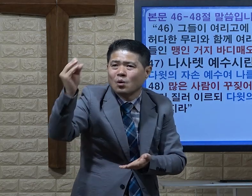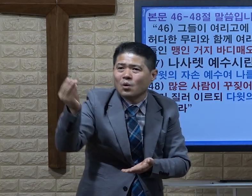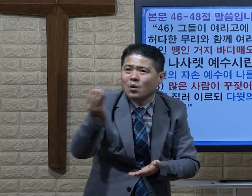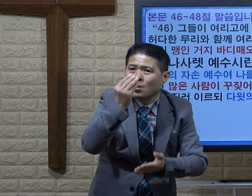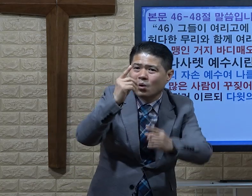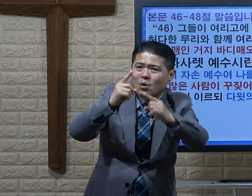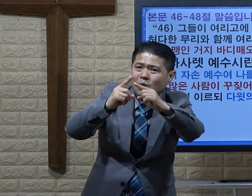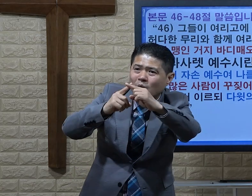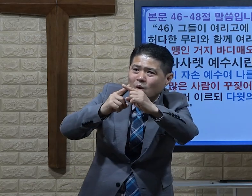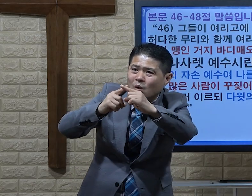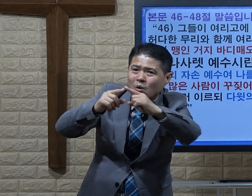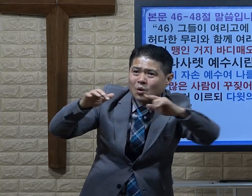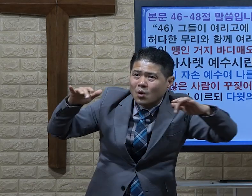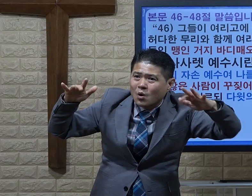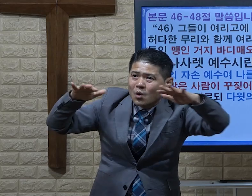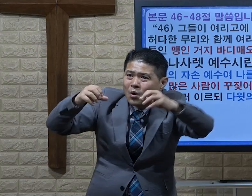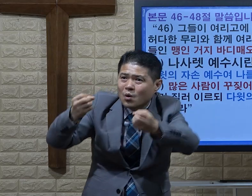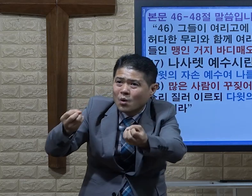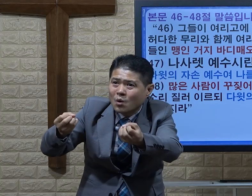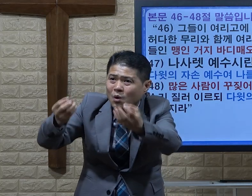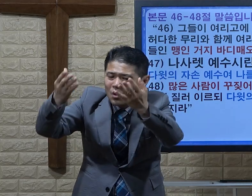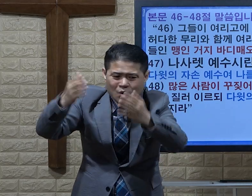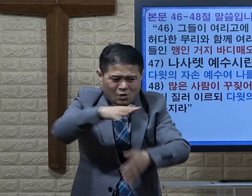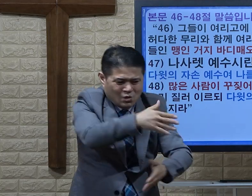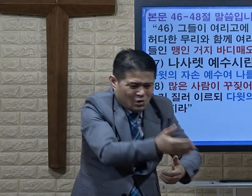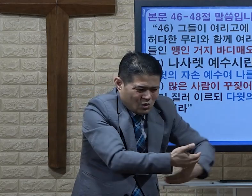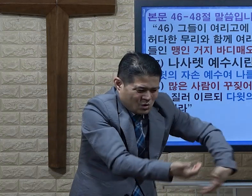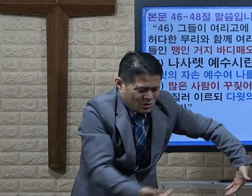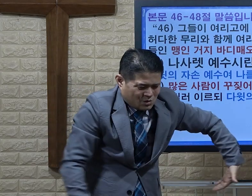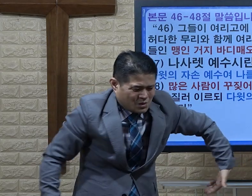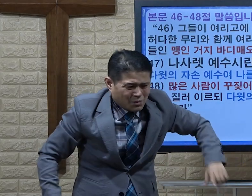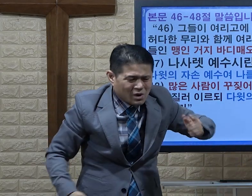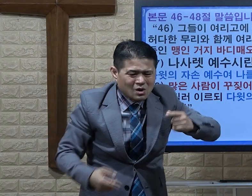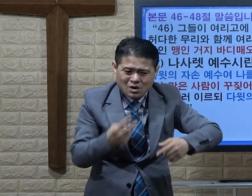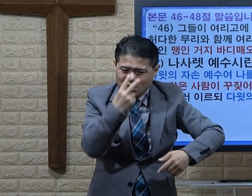견뎌냈습니다. 사람들이 예루살렘 성에 많이 가는 것을 보았지만